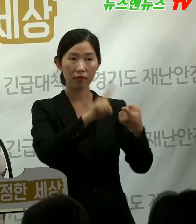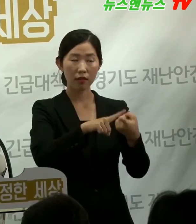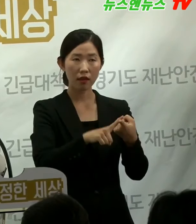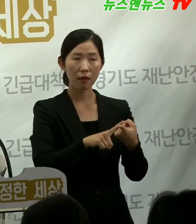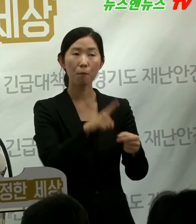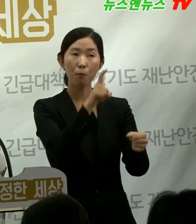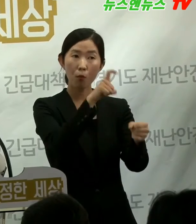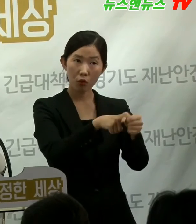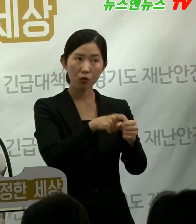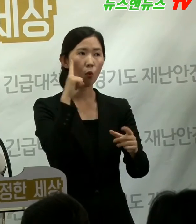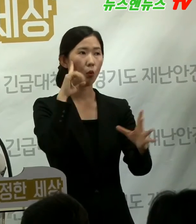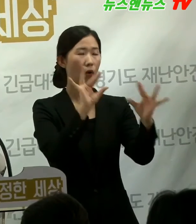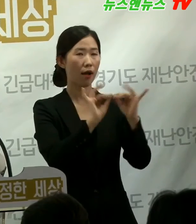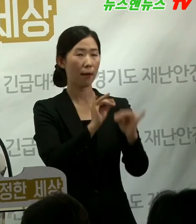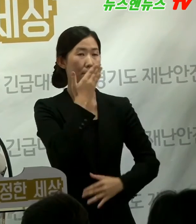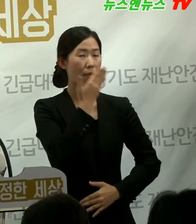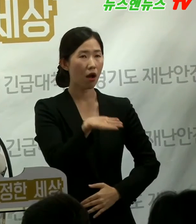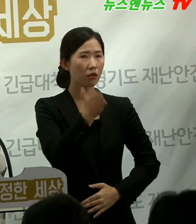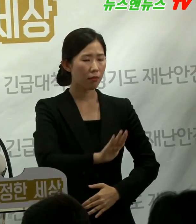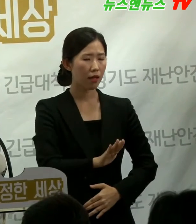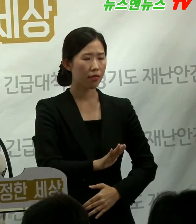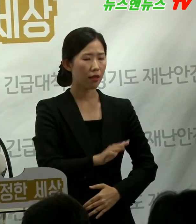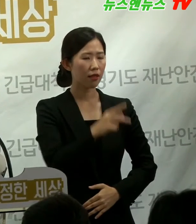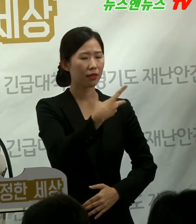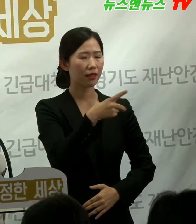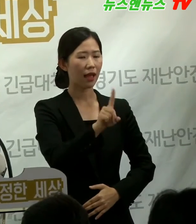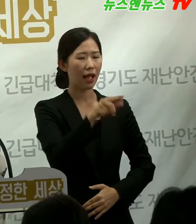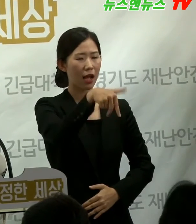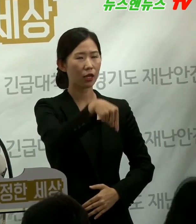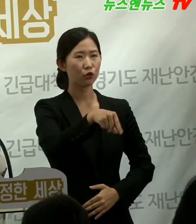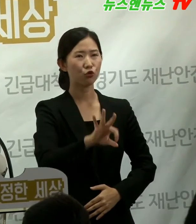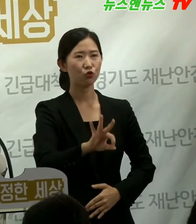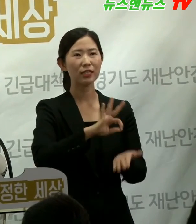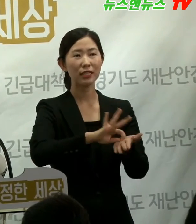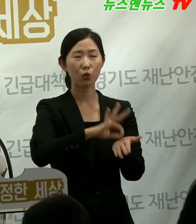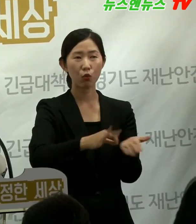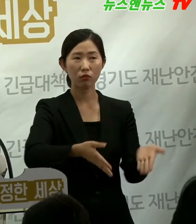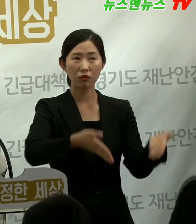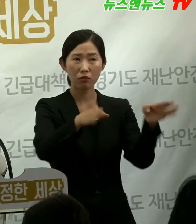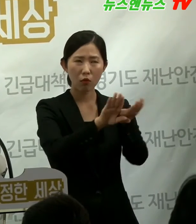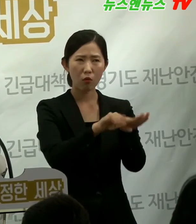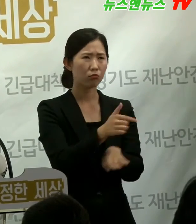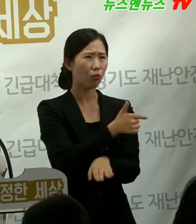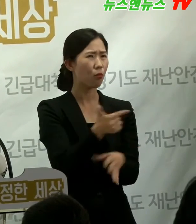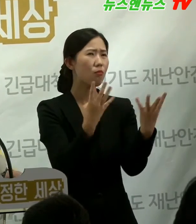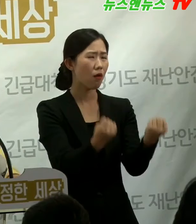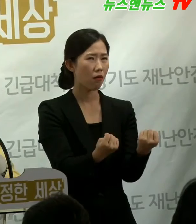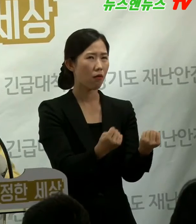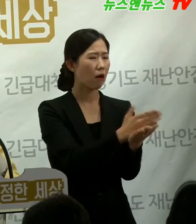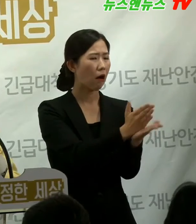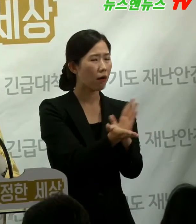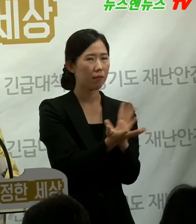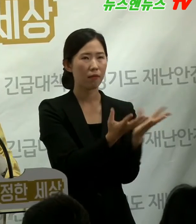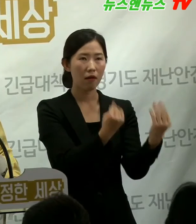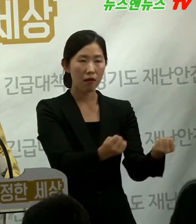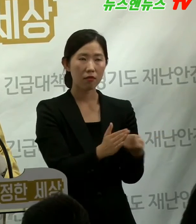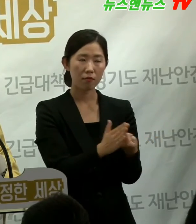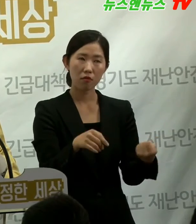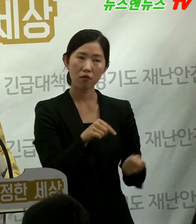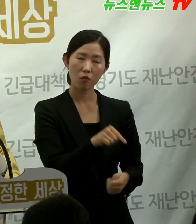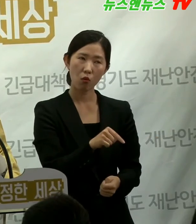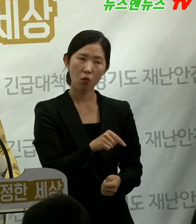공감하는데 가정이용시설이 너무나 방대해서 과연 관리감독이 100% 할 수 있겠느냐 뭐 이런 또 효율성이